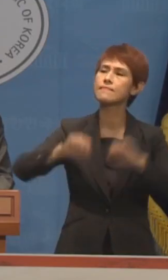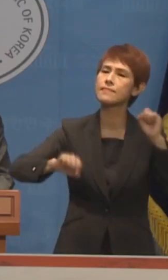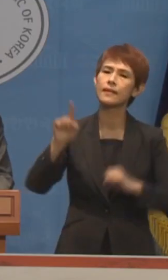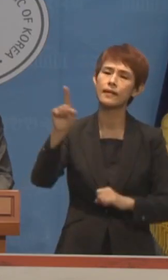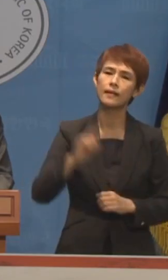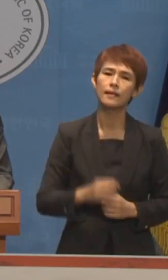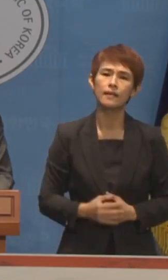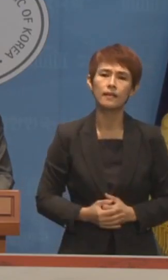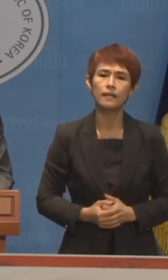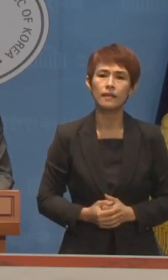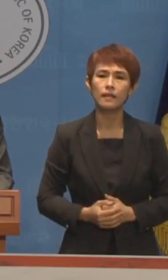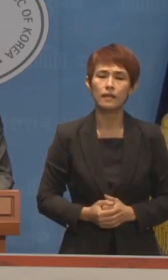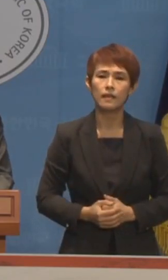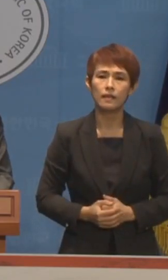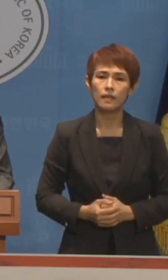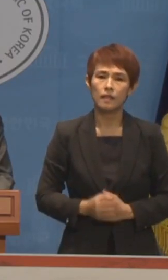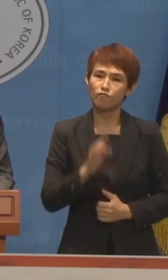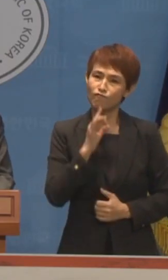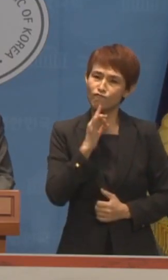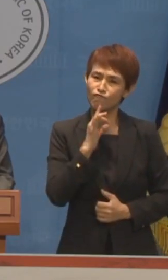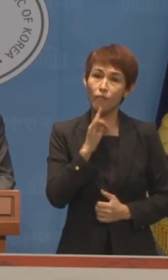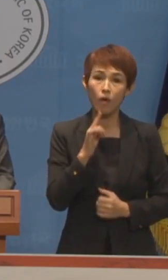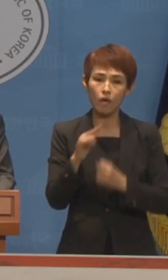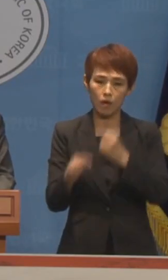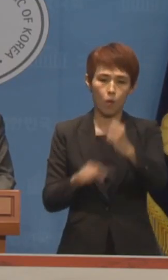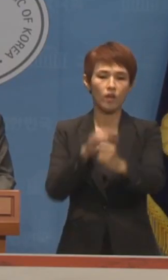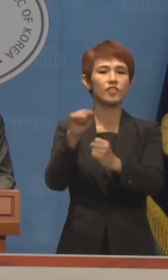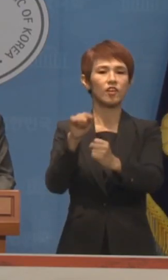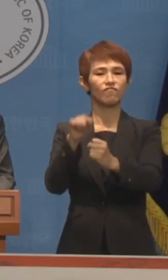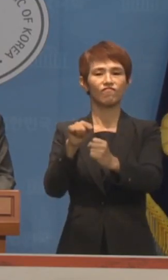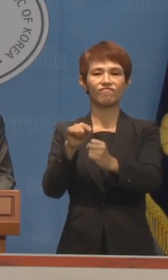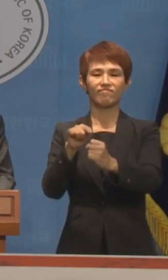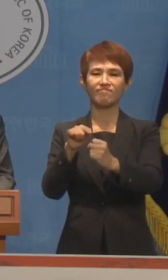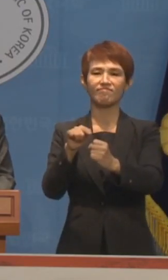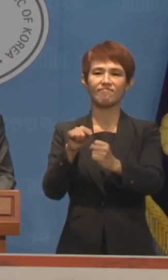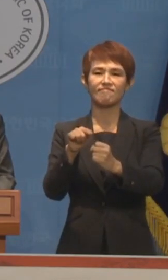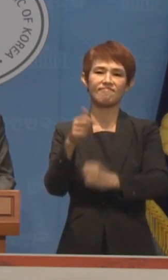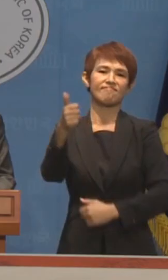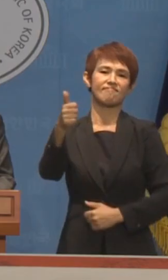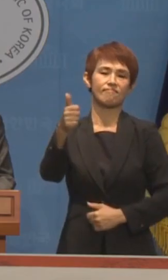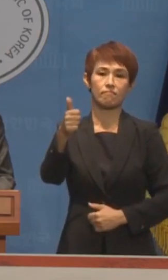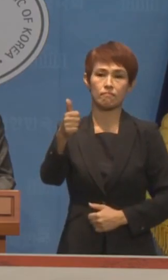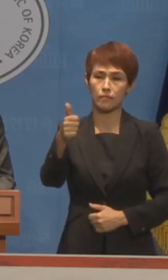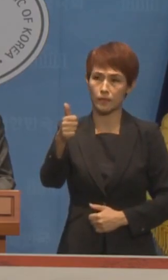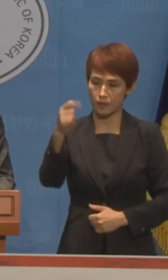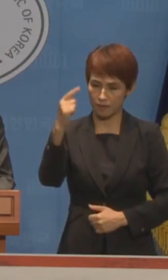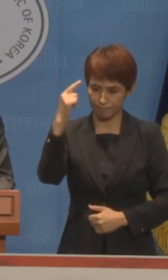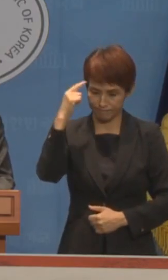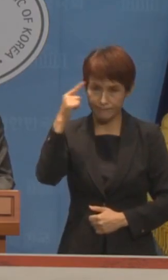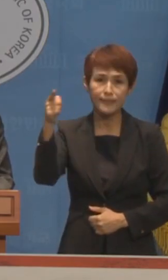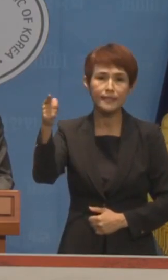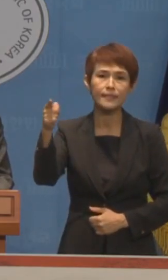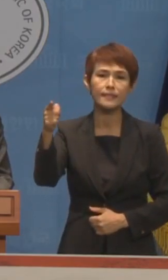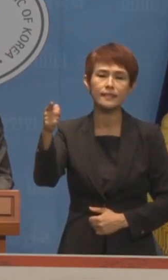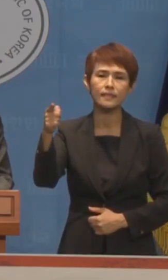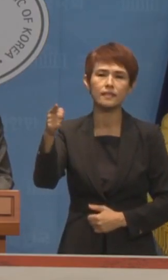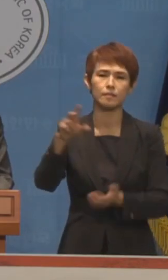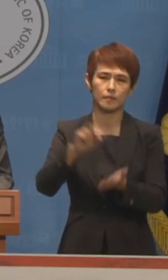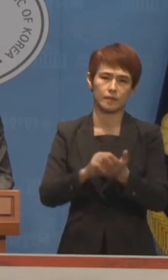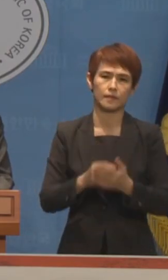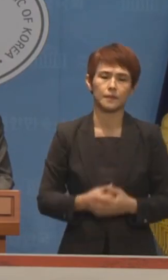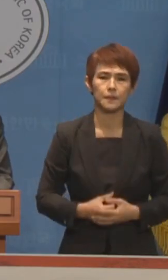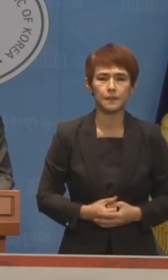행태뿐입니다. 오로지 원전만이 만병통치약이라는 독단적인 에너지 정책을 강요하고